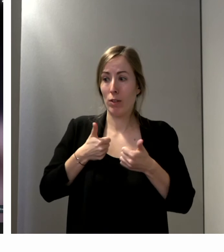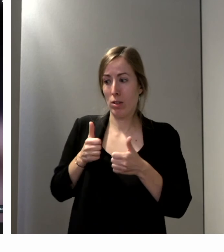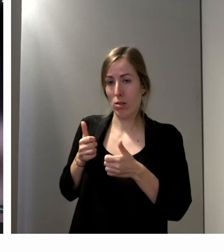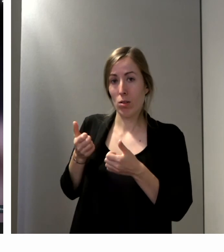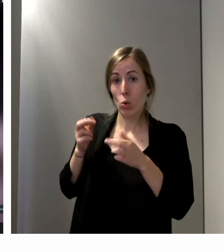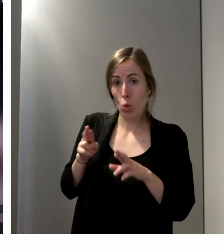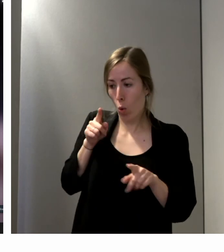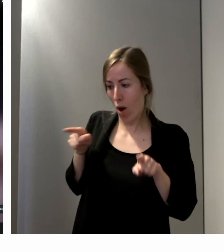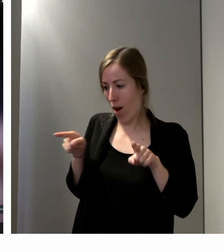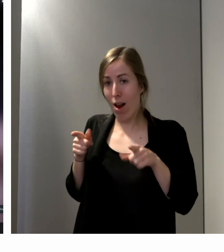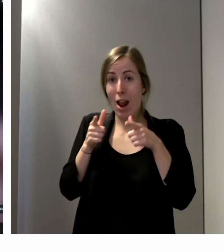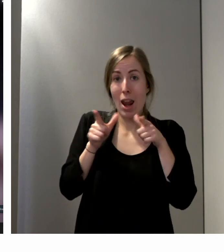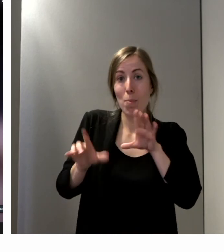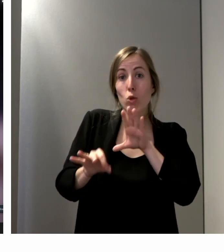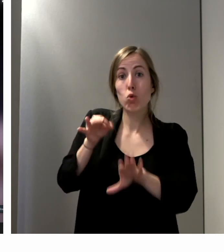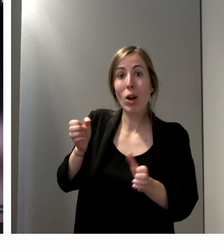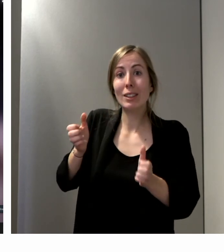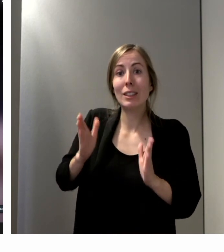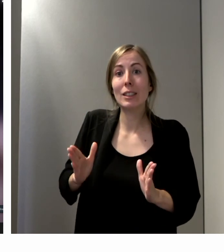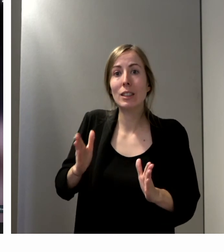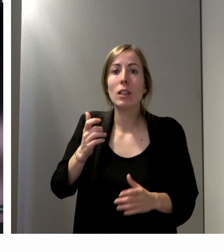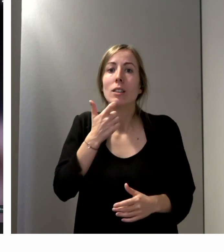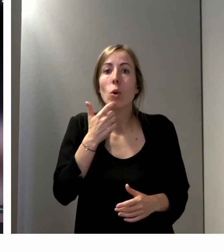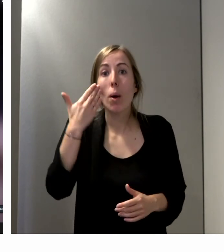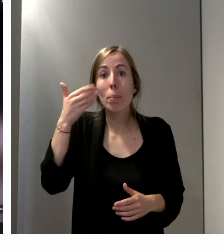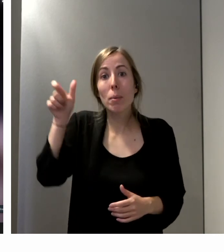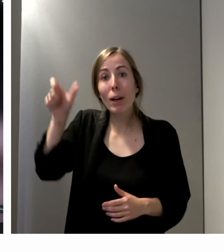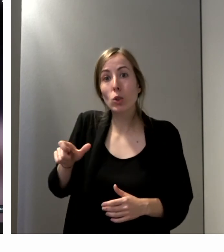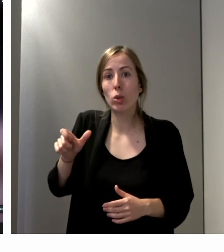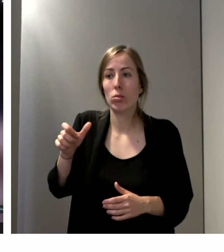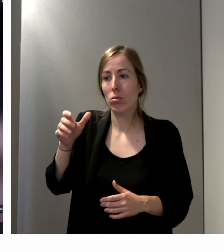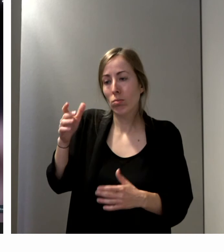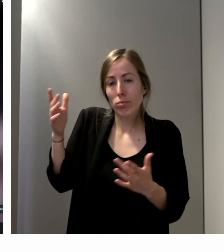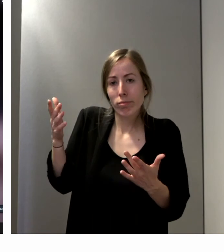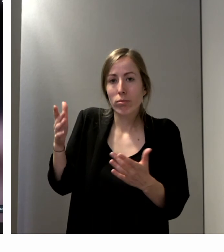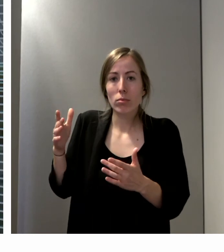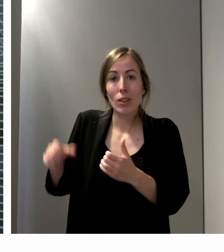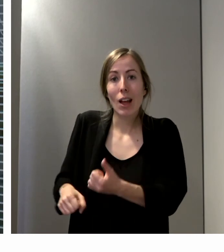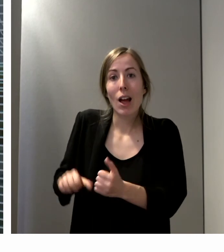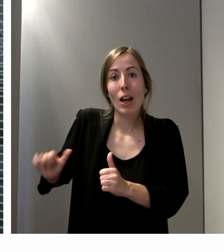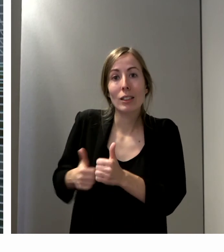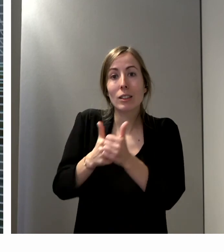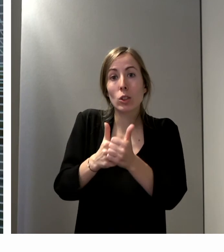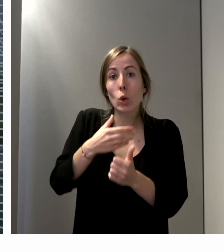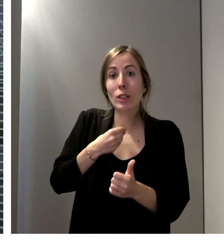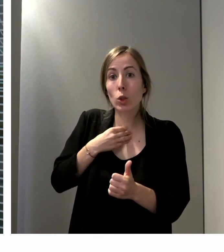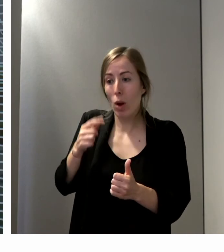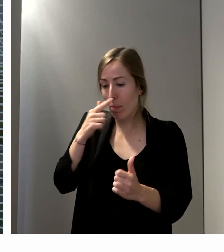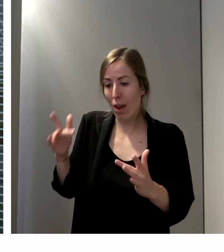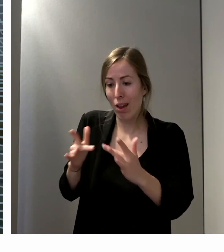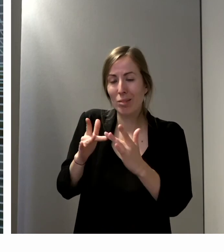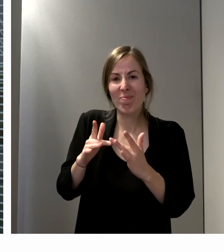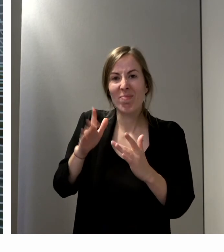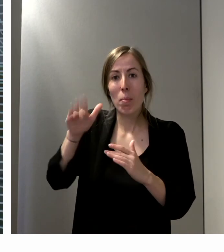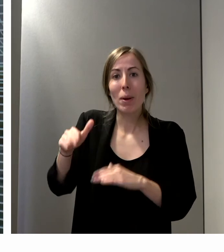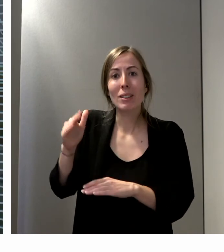toutes les parties. Ce qui veut dire que si un assistant sexuel n'a pas un bon contact avec la personne, il ne continuera pas